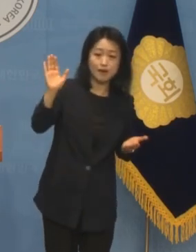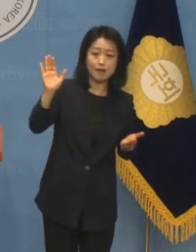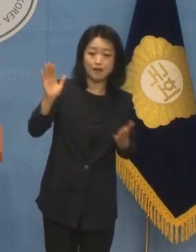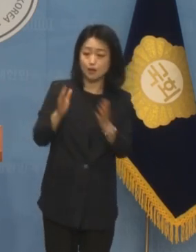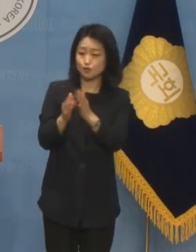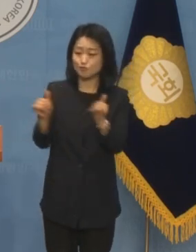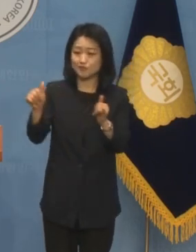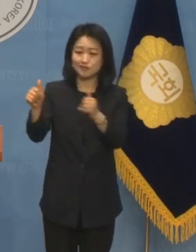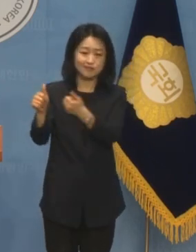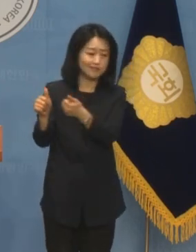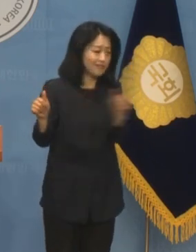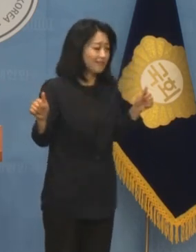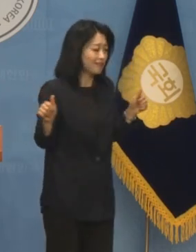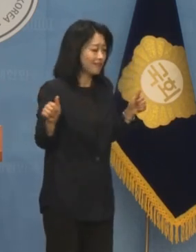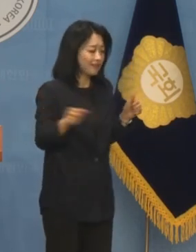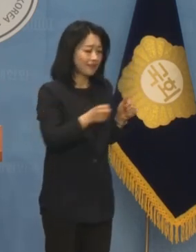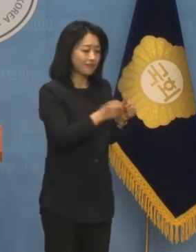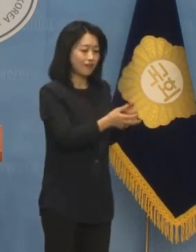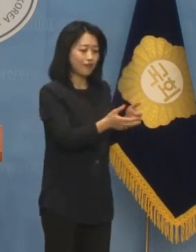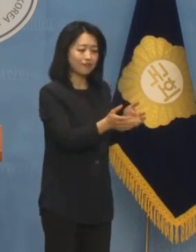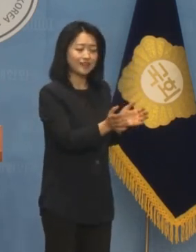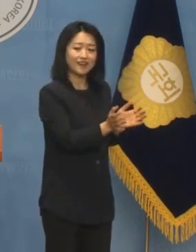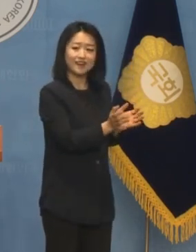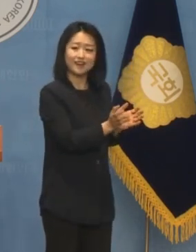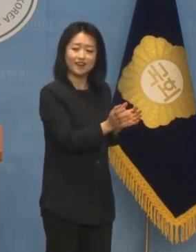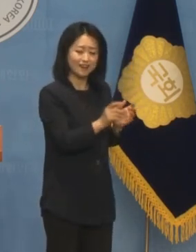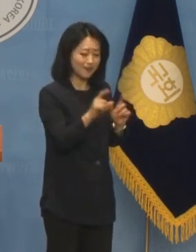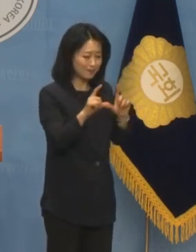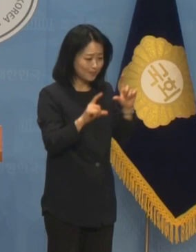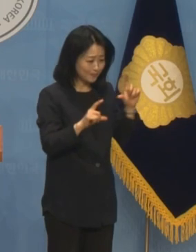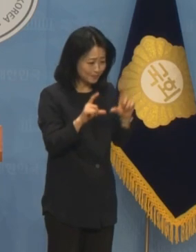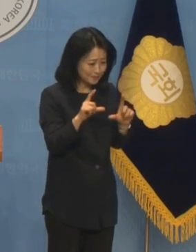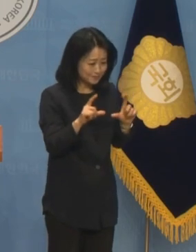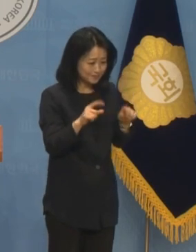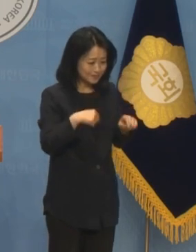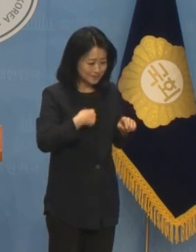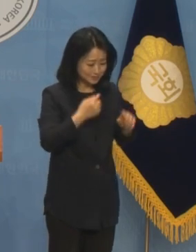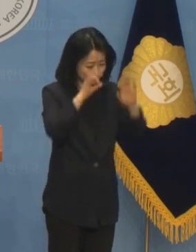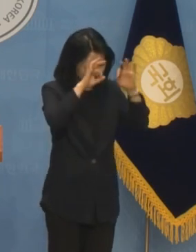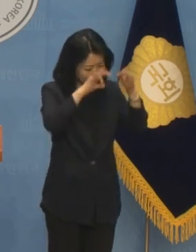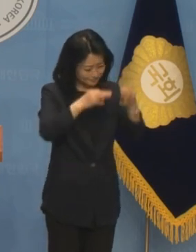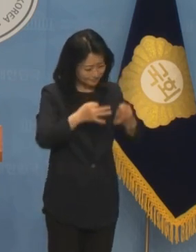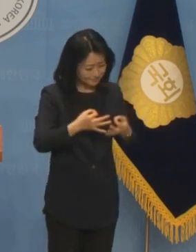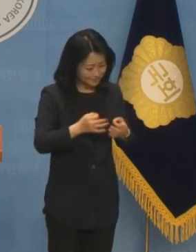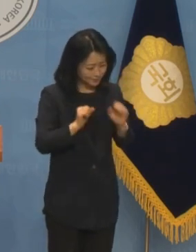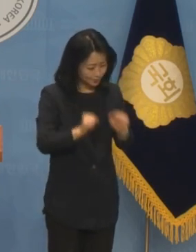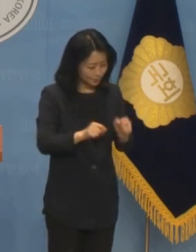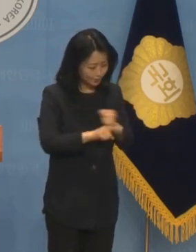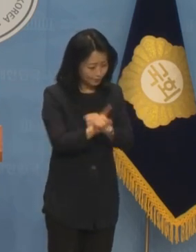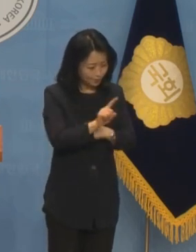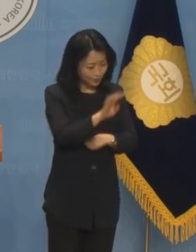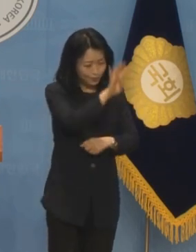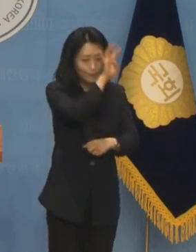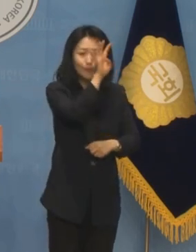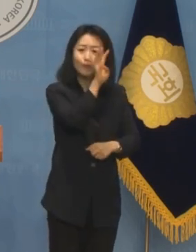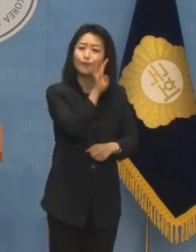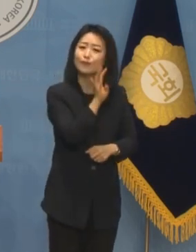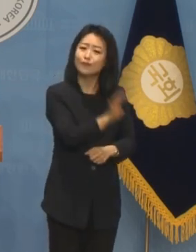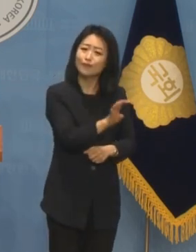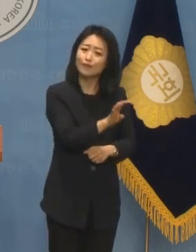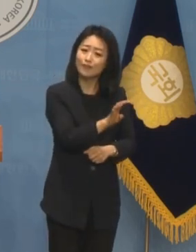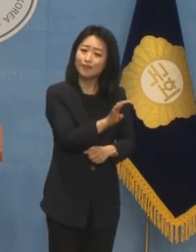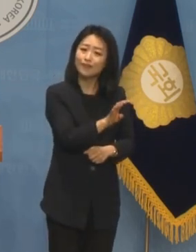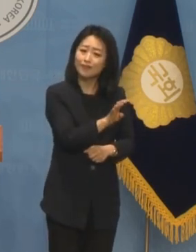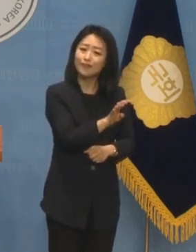돌리는 집권 여당이라니, 그야말로 스스로 자신의 존재 근거마저 무너뜨린